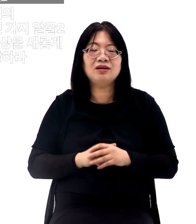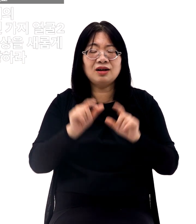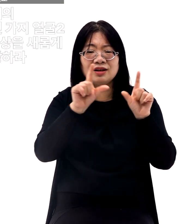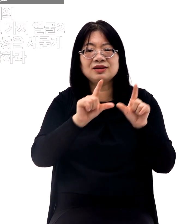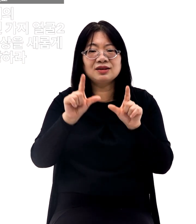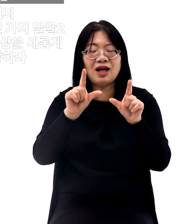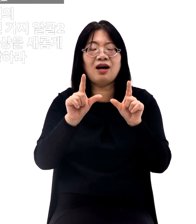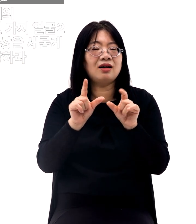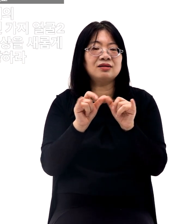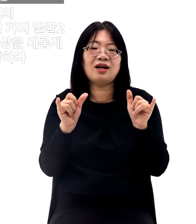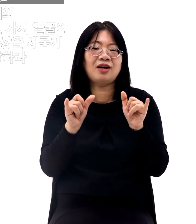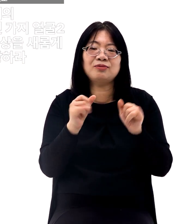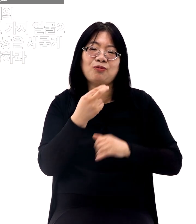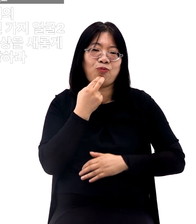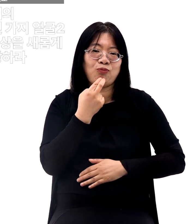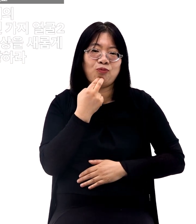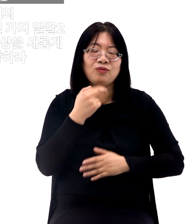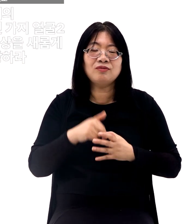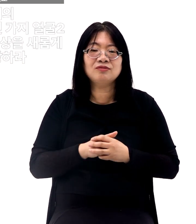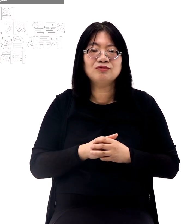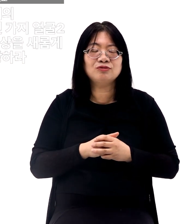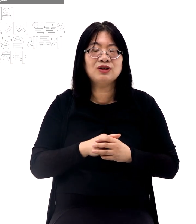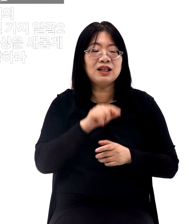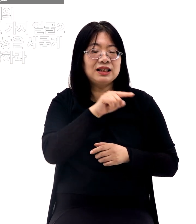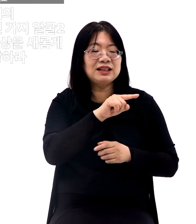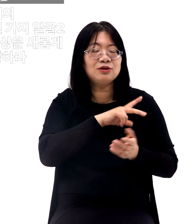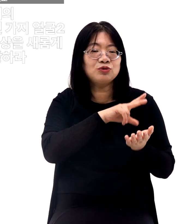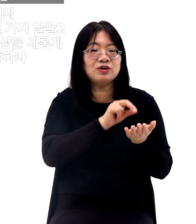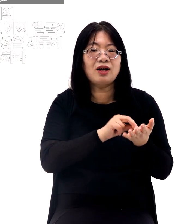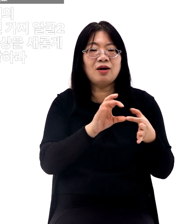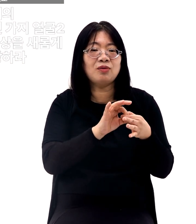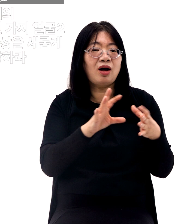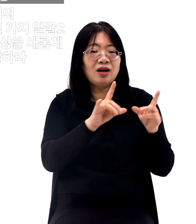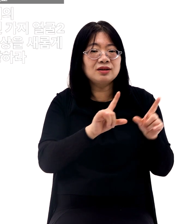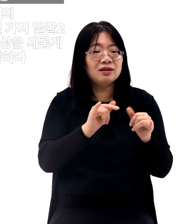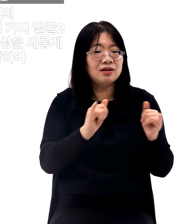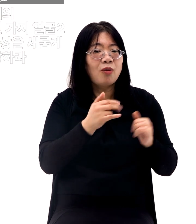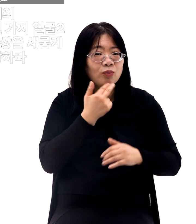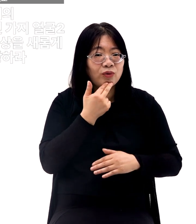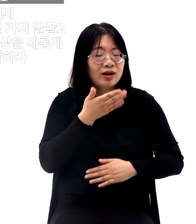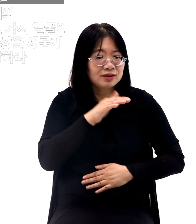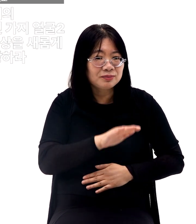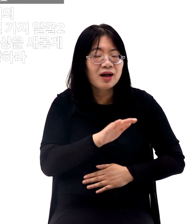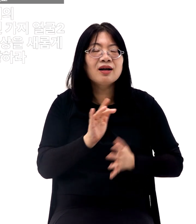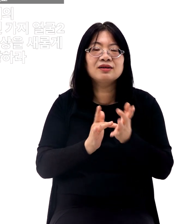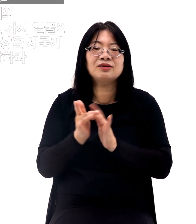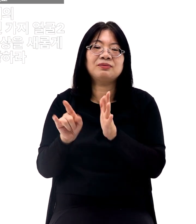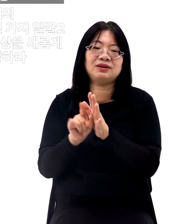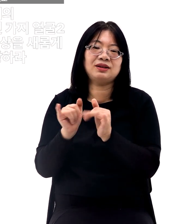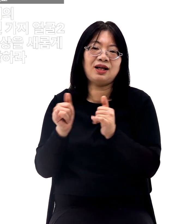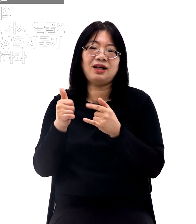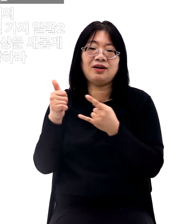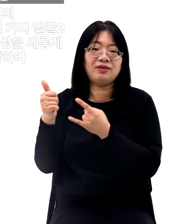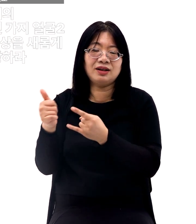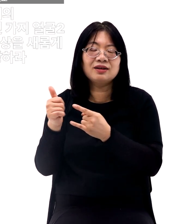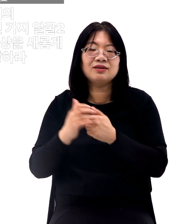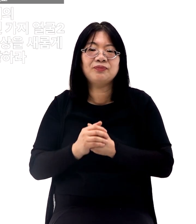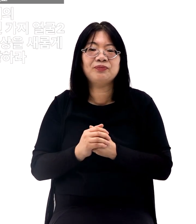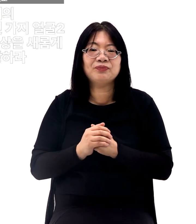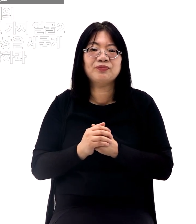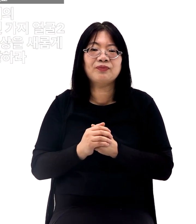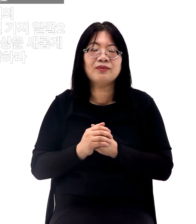살 인생도 없고 무관한 인생도 없습니다. 그러나 우리 그리스도인들에게는